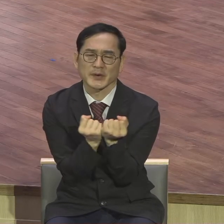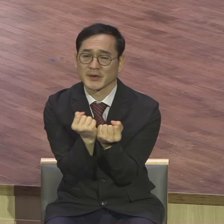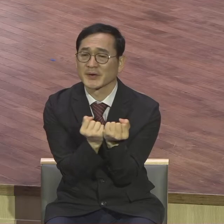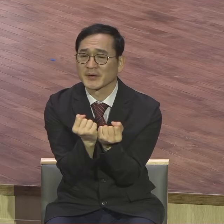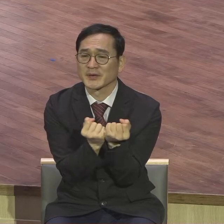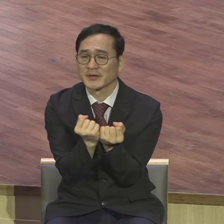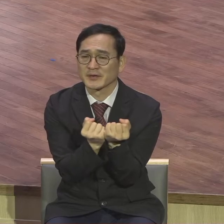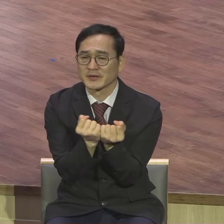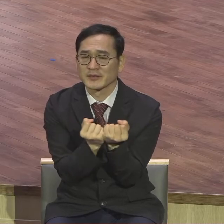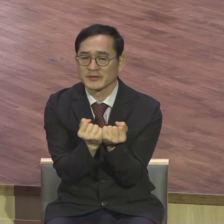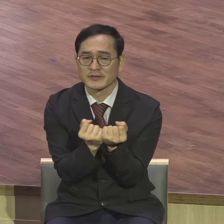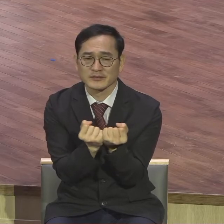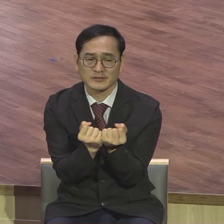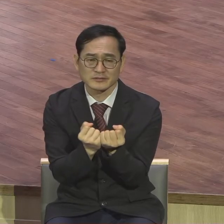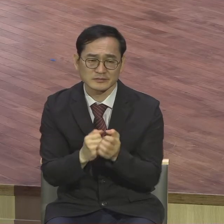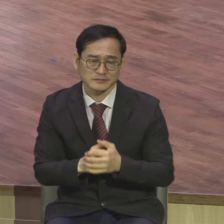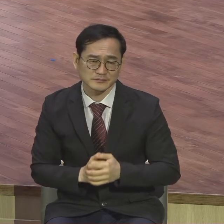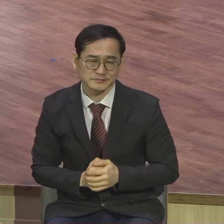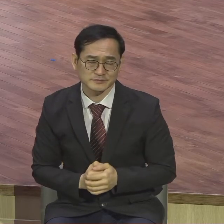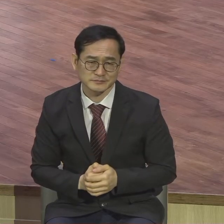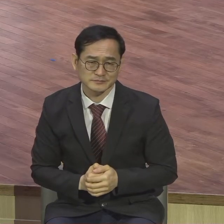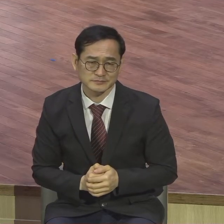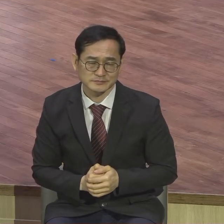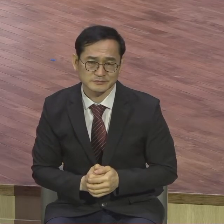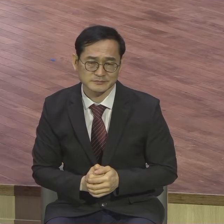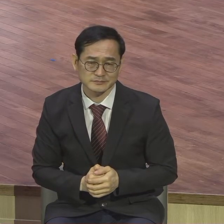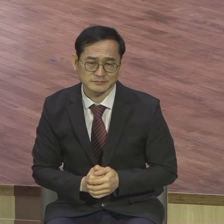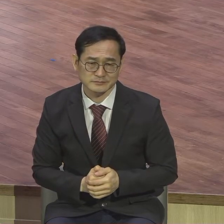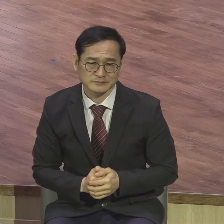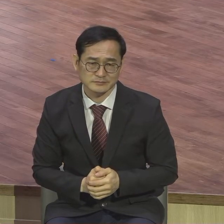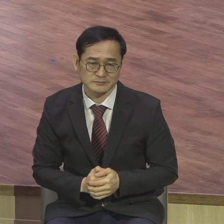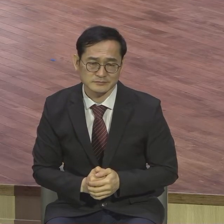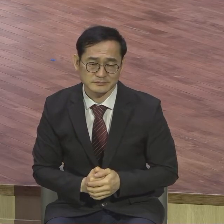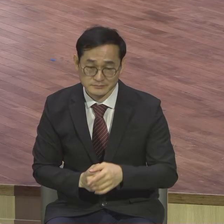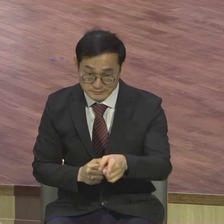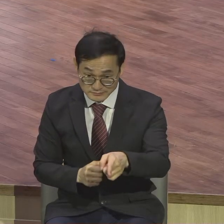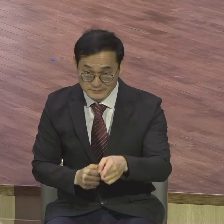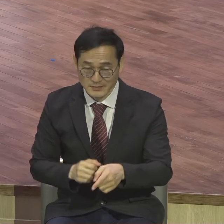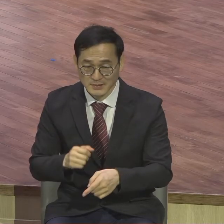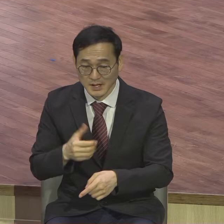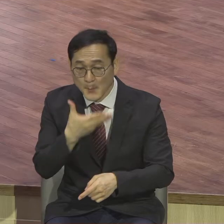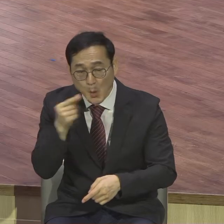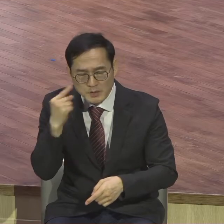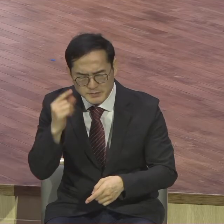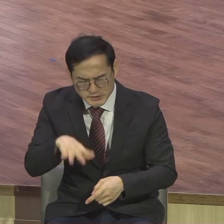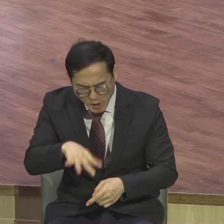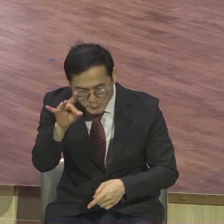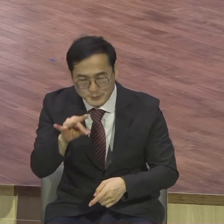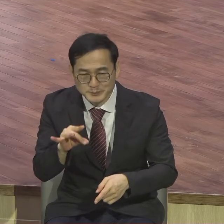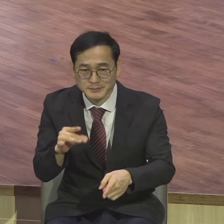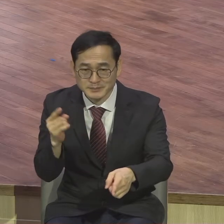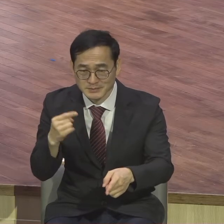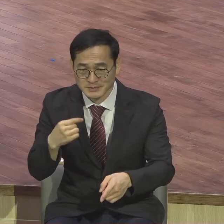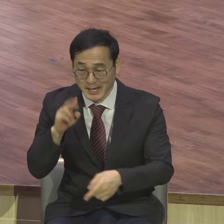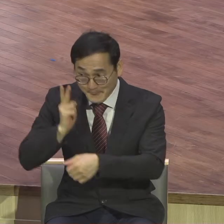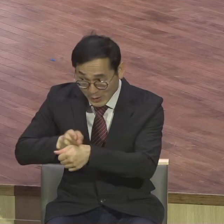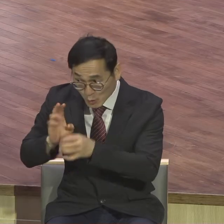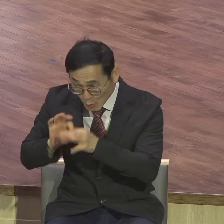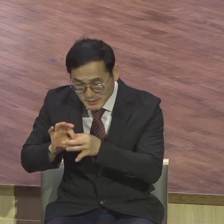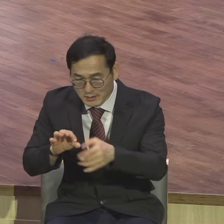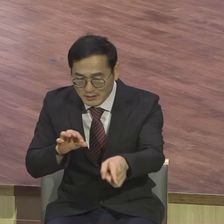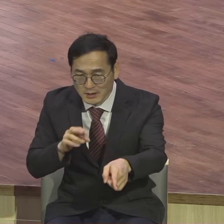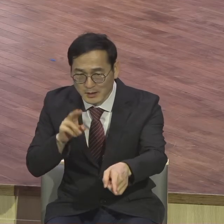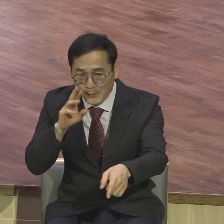이렇게 한 이유가 뭐예요? 바울을 통해서 처음 복음을 그렇게 먼저 그렇게 들었고